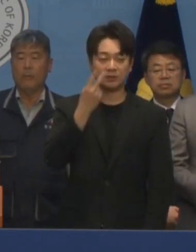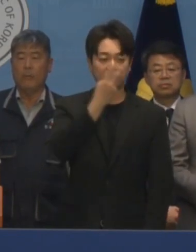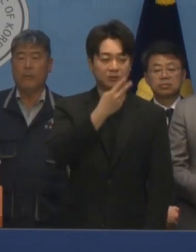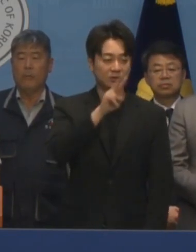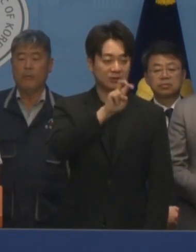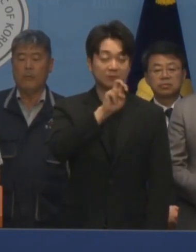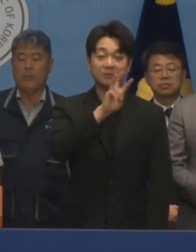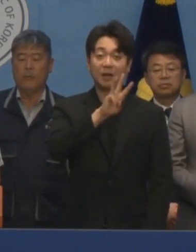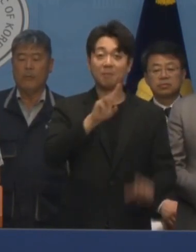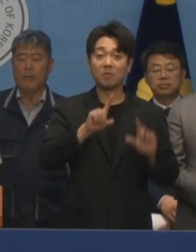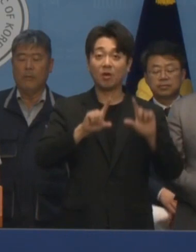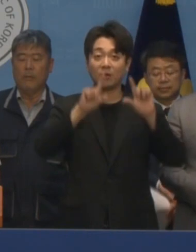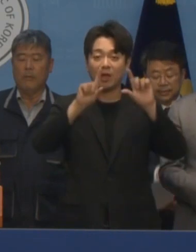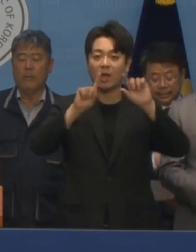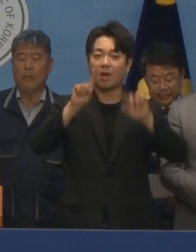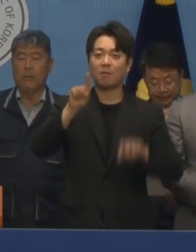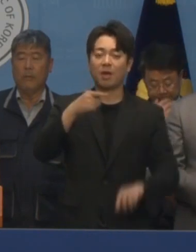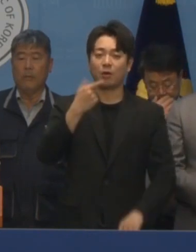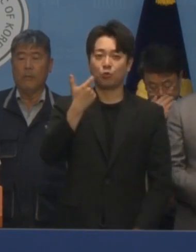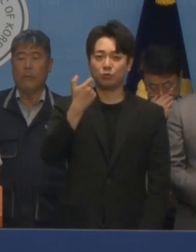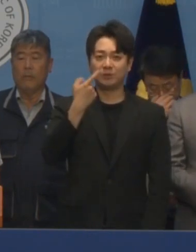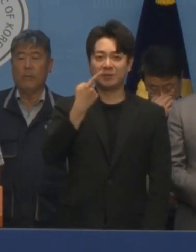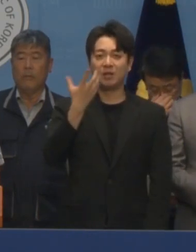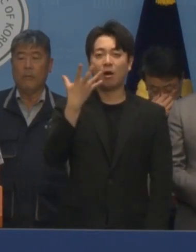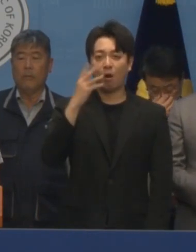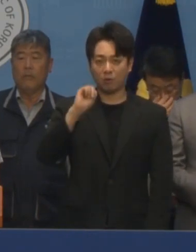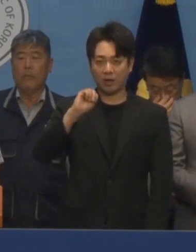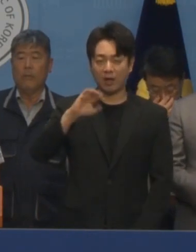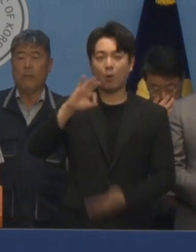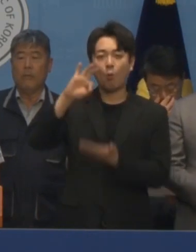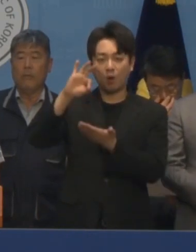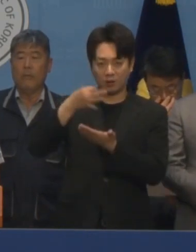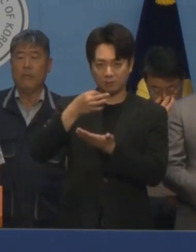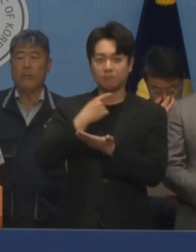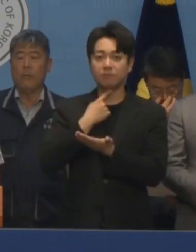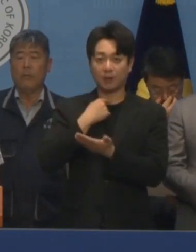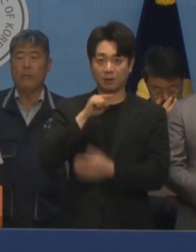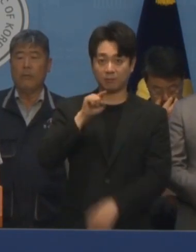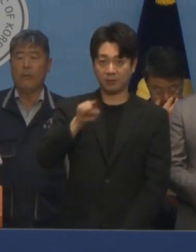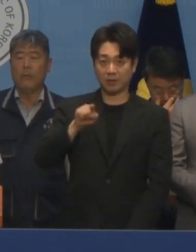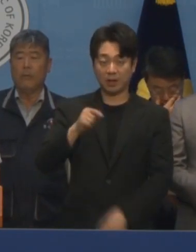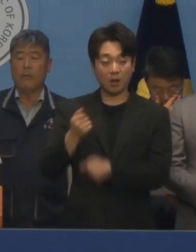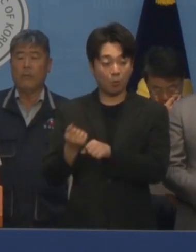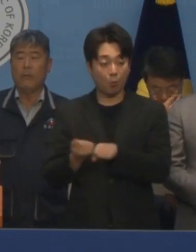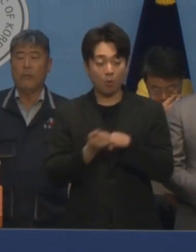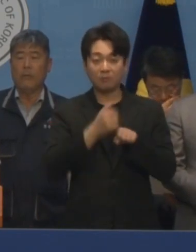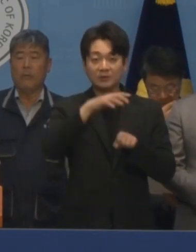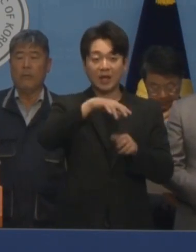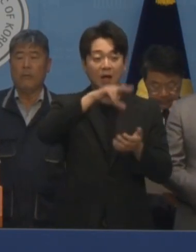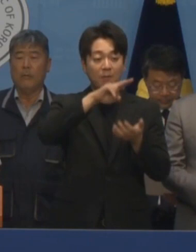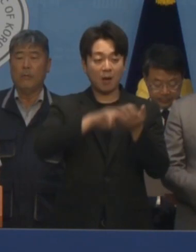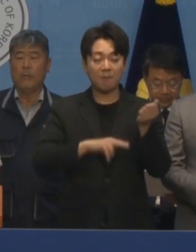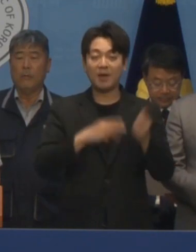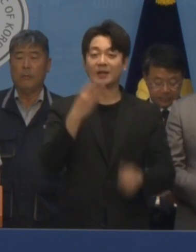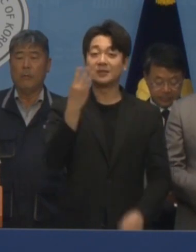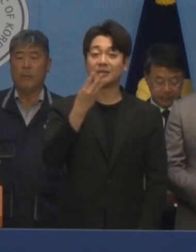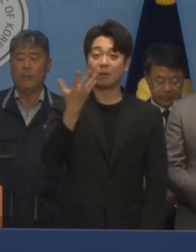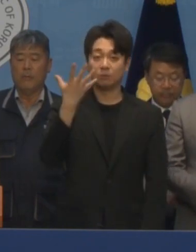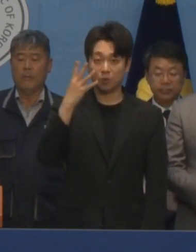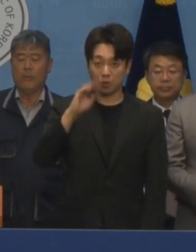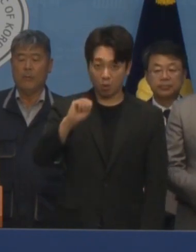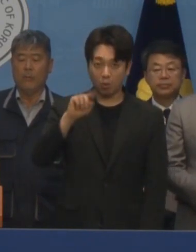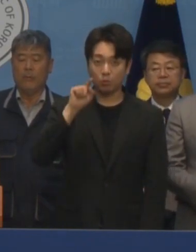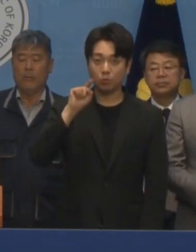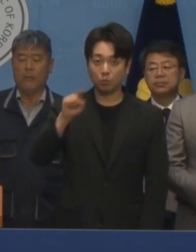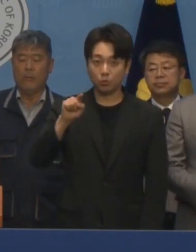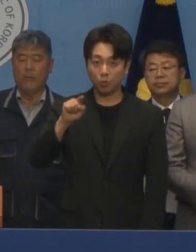2023년에만 161억의 보수를 받았습니다. 몽베르 골프장 판매 대금 3천억도 체불임금